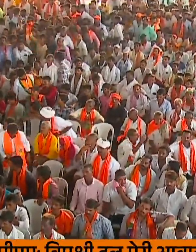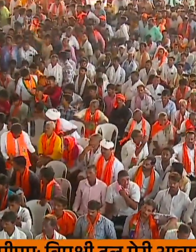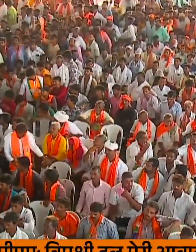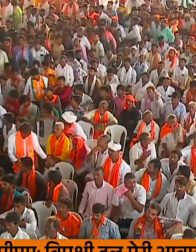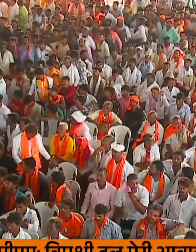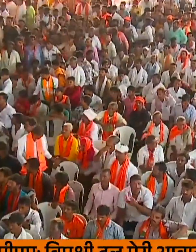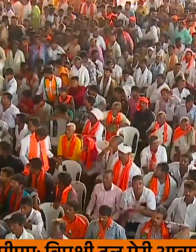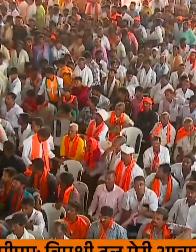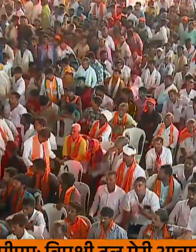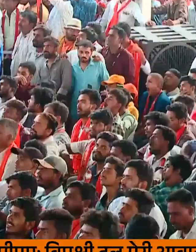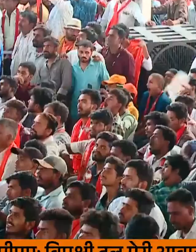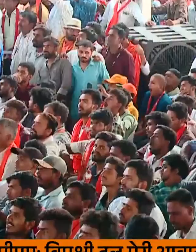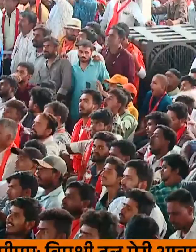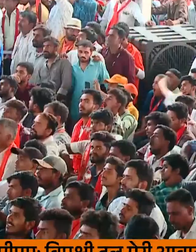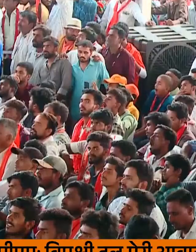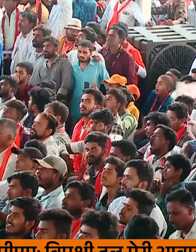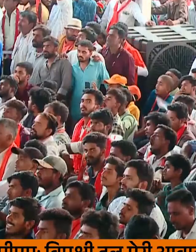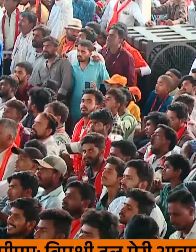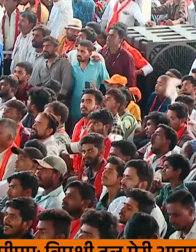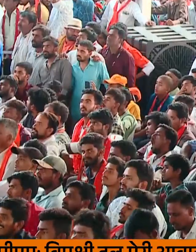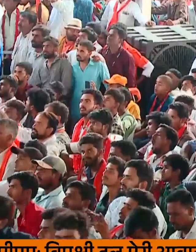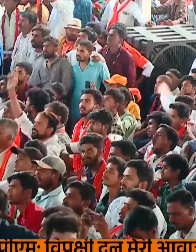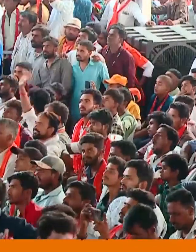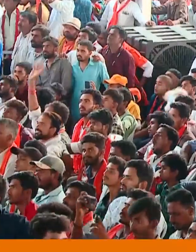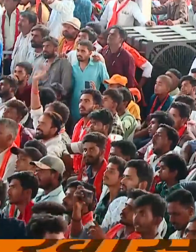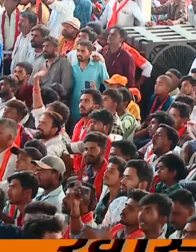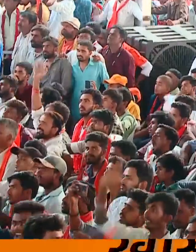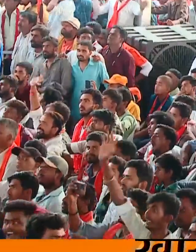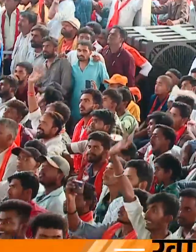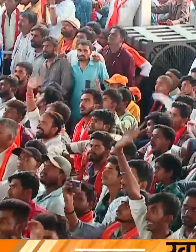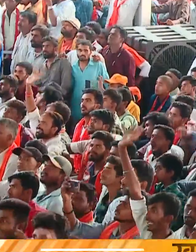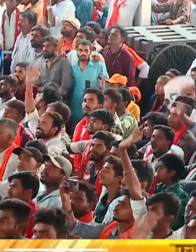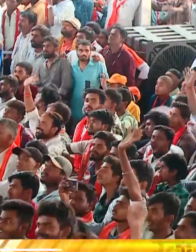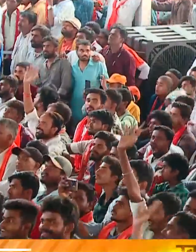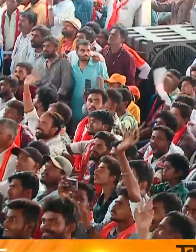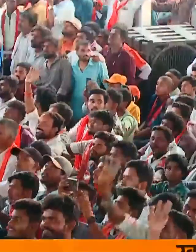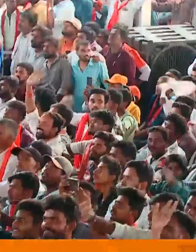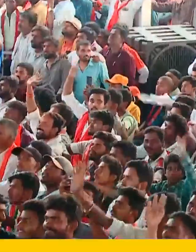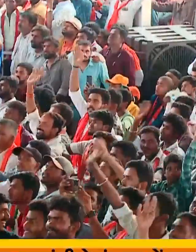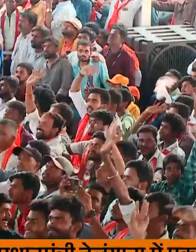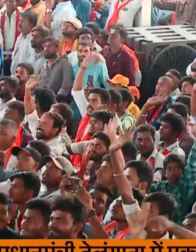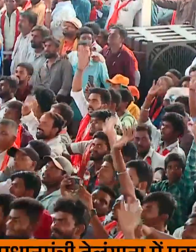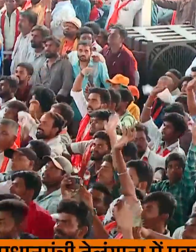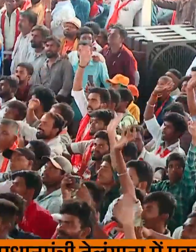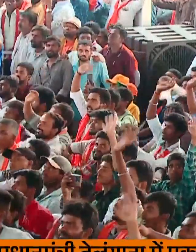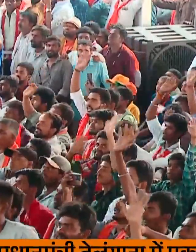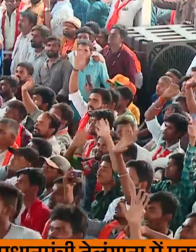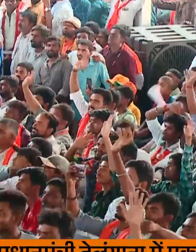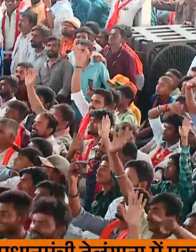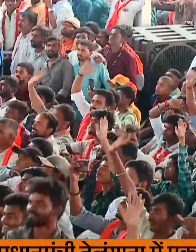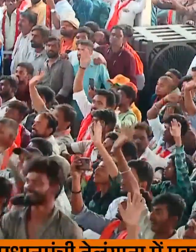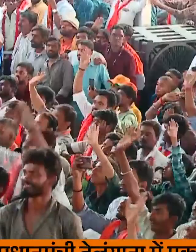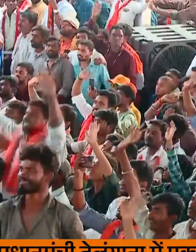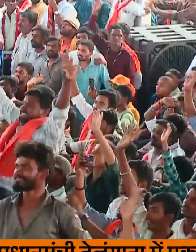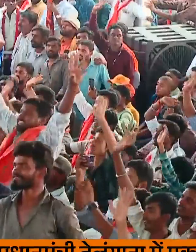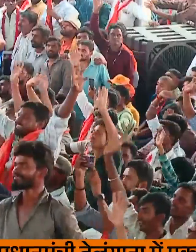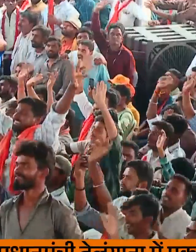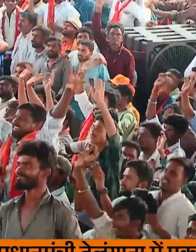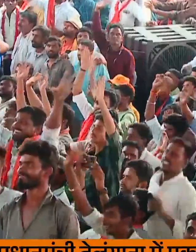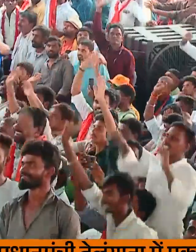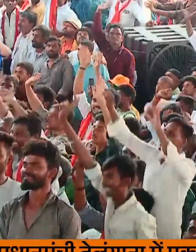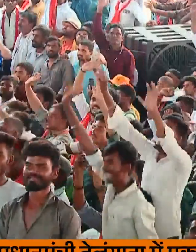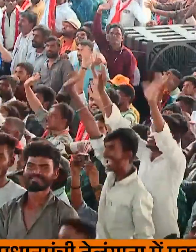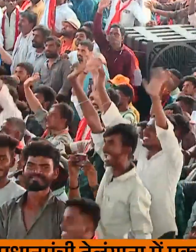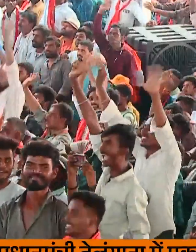ప్రమాదం ఏర్పడుతున్నది. గతంలో బీఆర్ఎస్ కూడా ఏ రకంగా అవినీతికి పాల్పడి రాష్ట్రాన్ని దోచుకున్నదో బీఆర్ఎస్